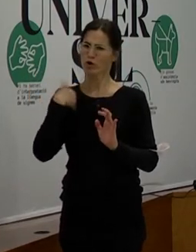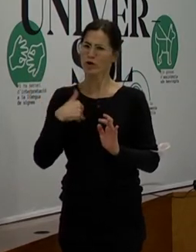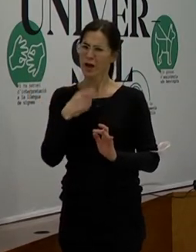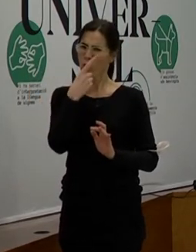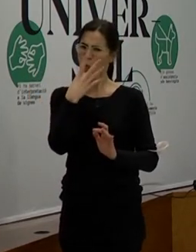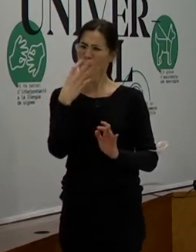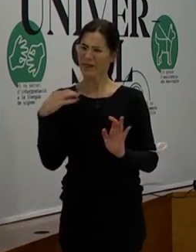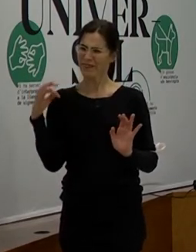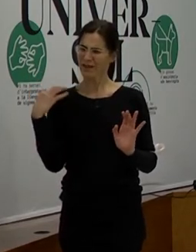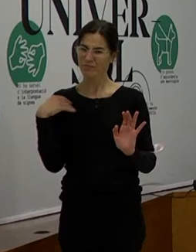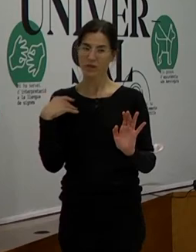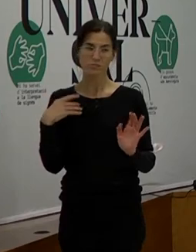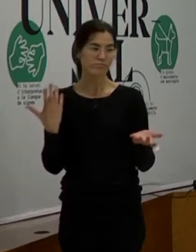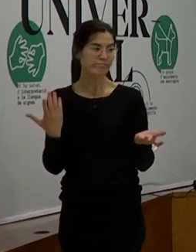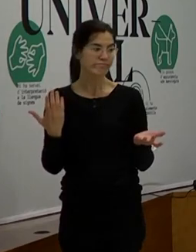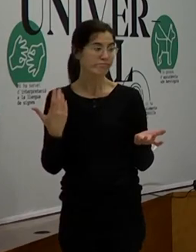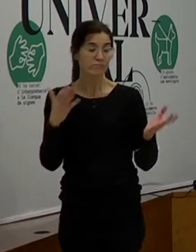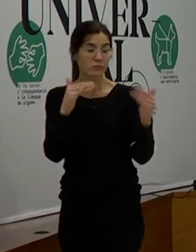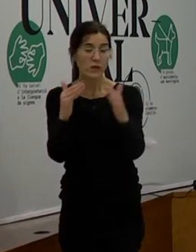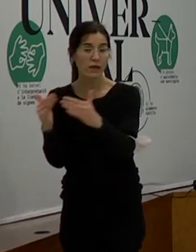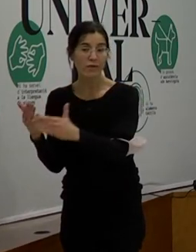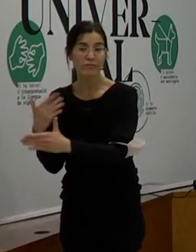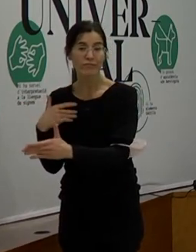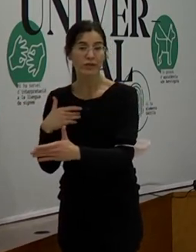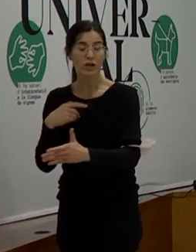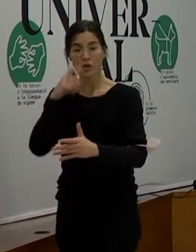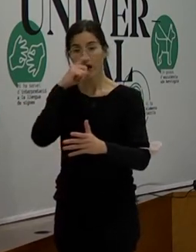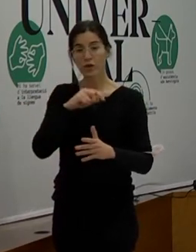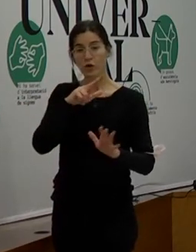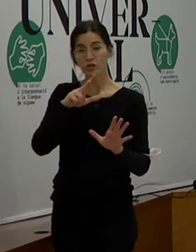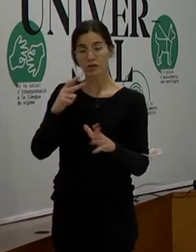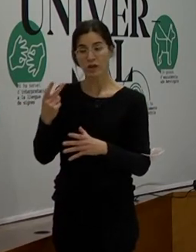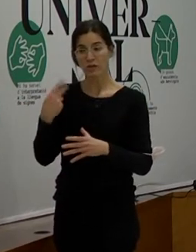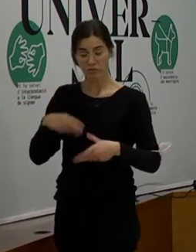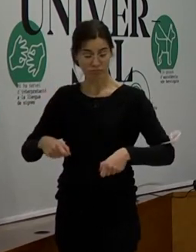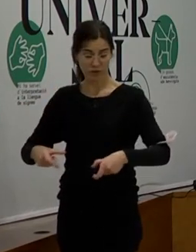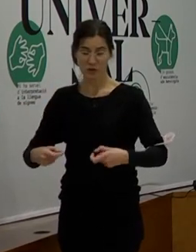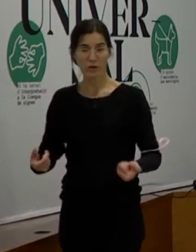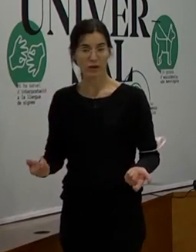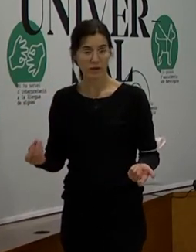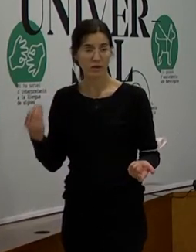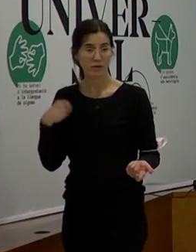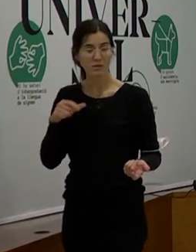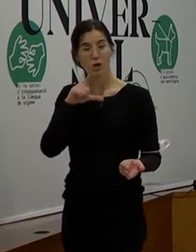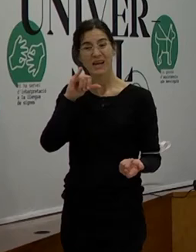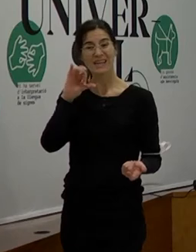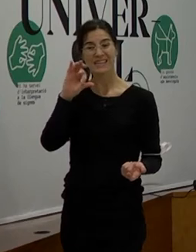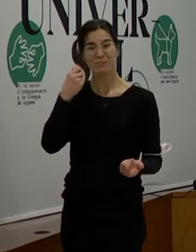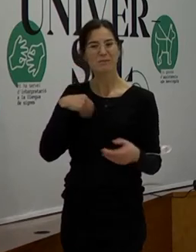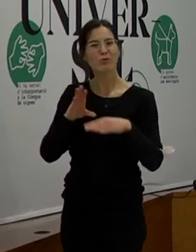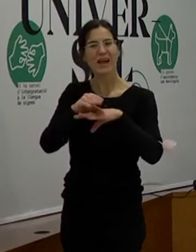I és que no havia res, és que jo em vaig quedar el 82, con la Lismi, que casualitat, con el